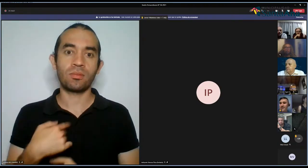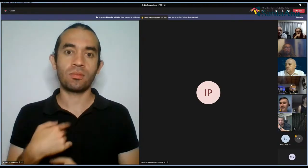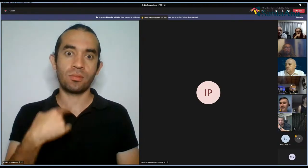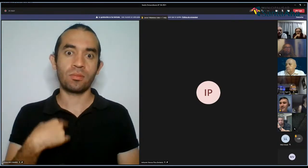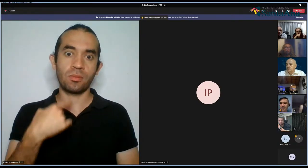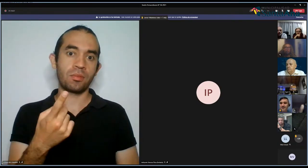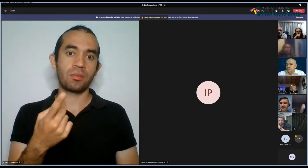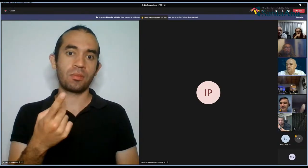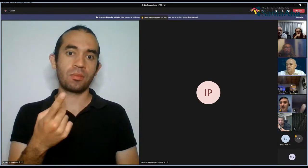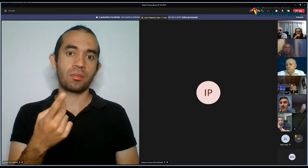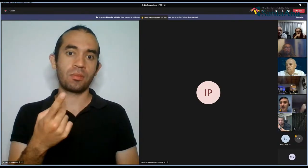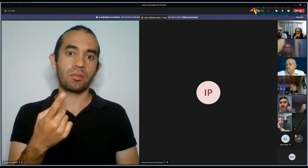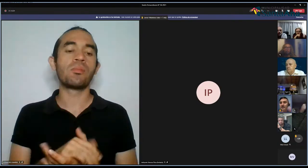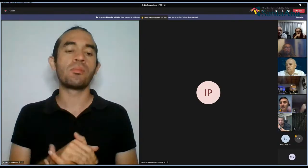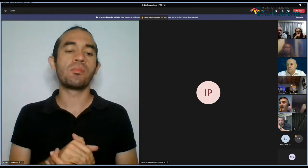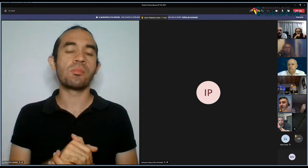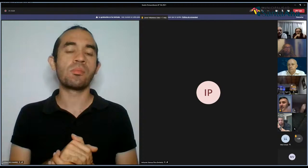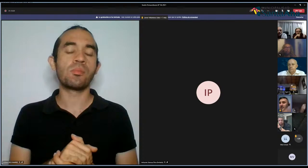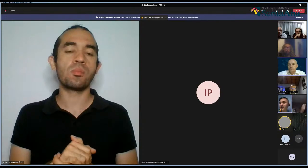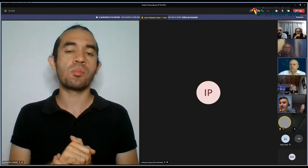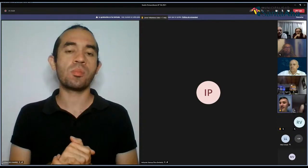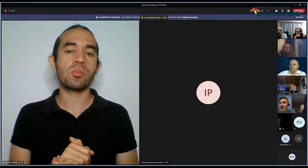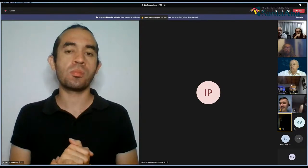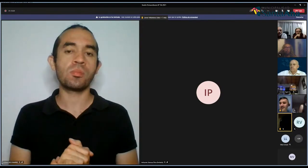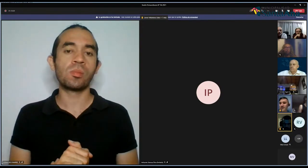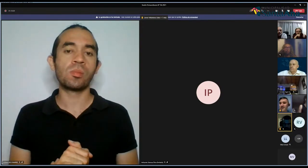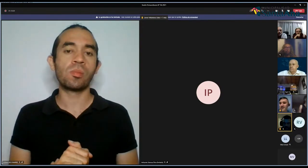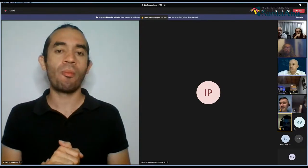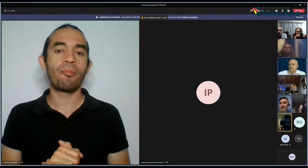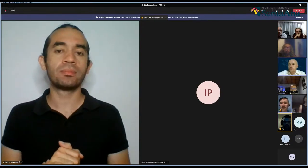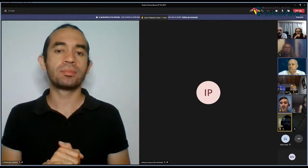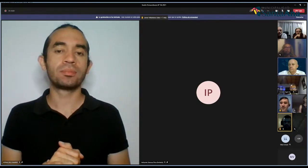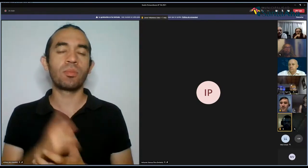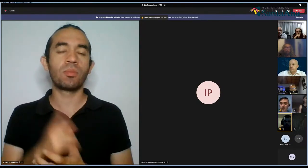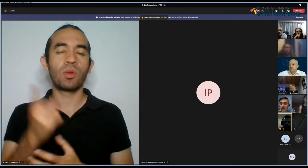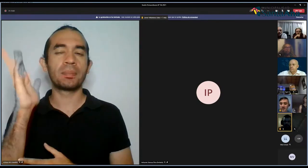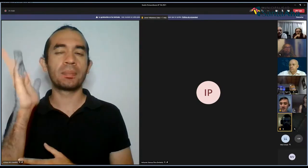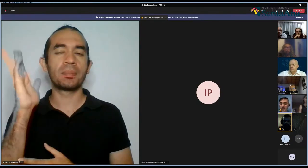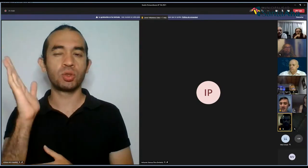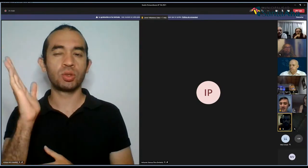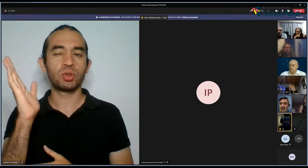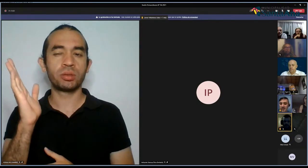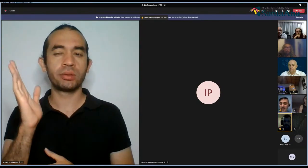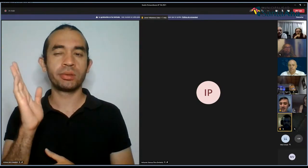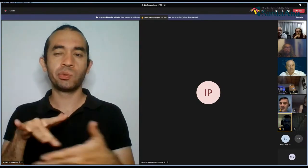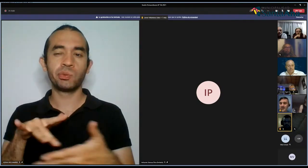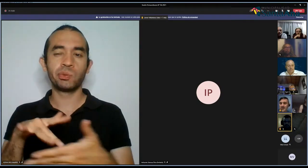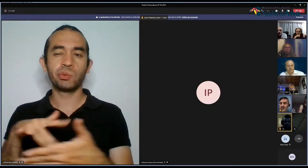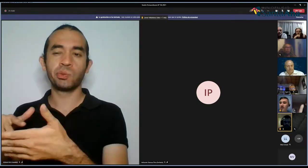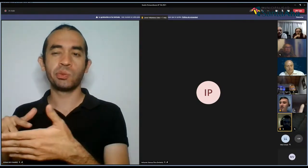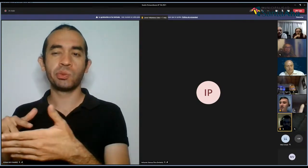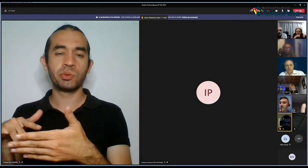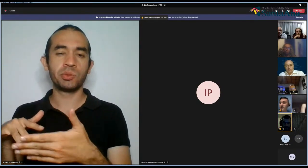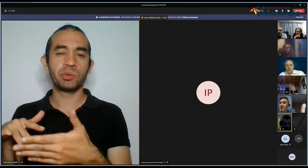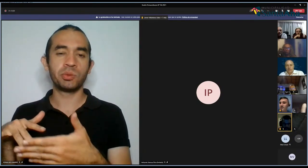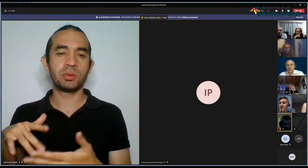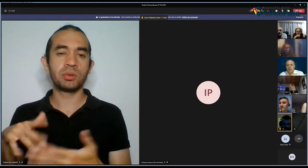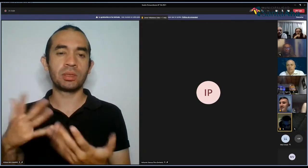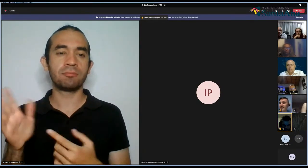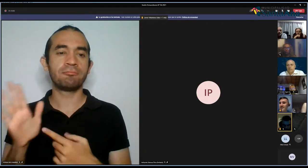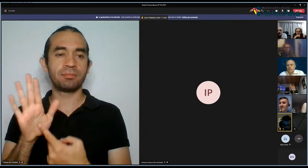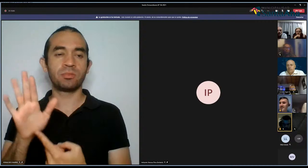dirección me pareció que en una de las presentaciones de uno de los estudios que presentaban roberto